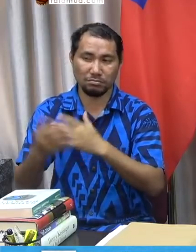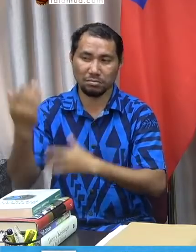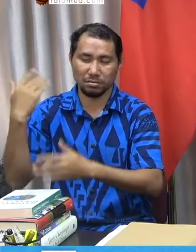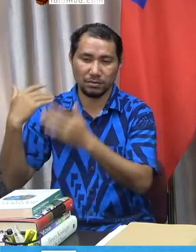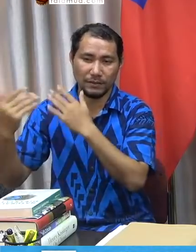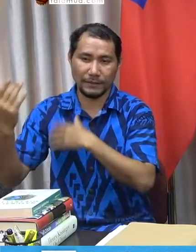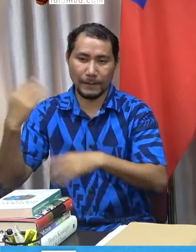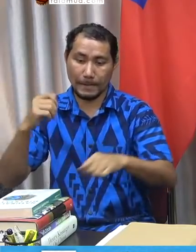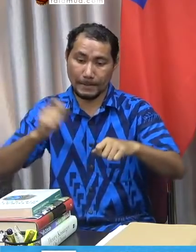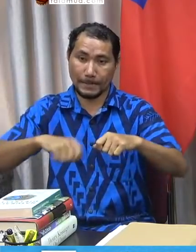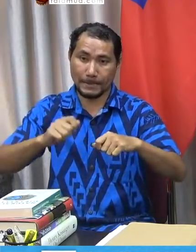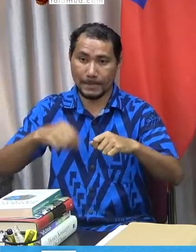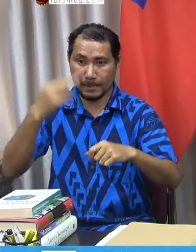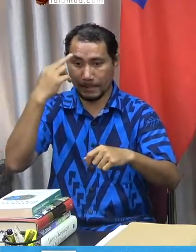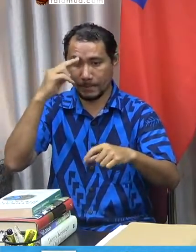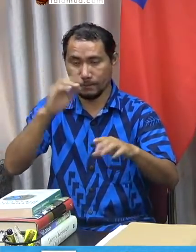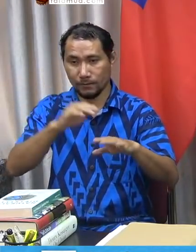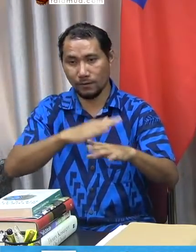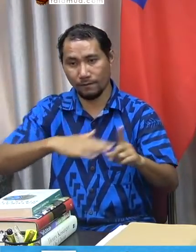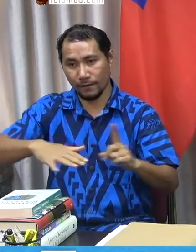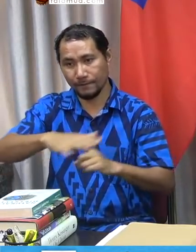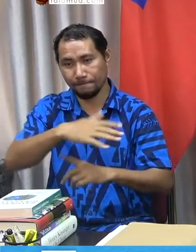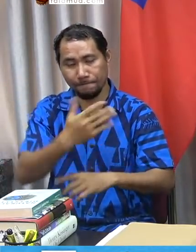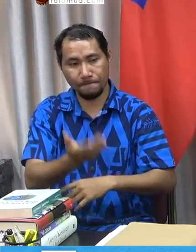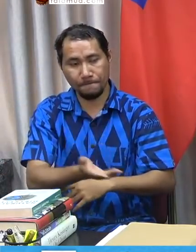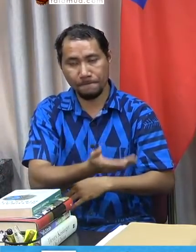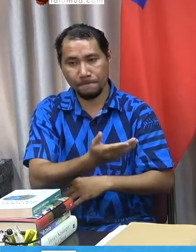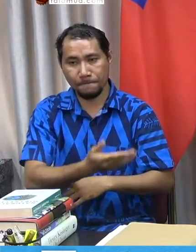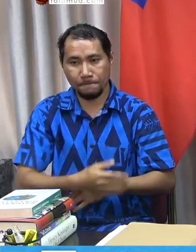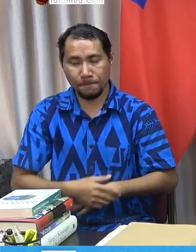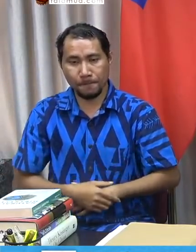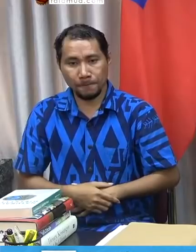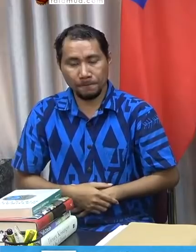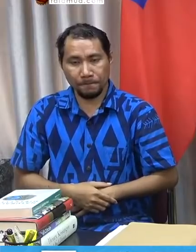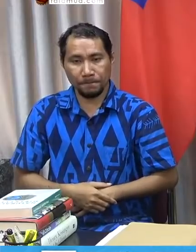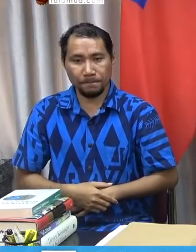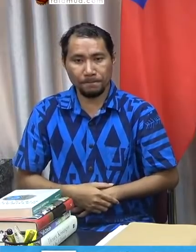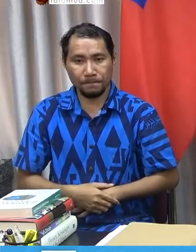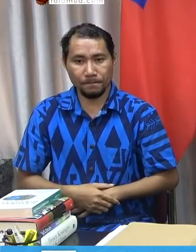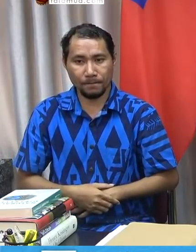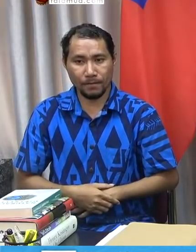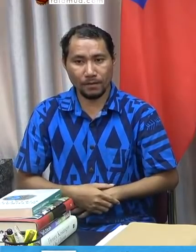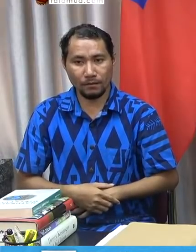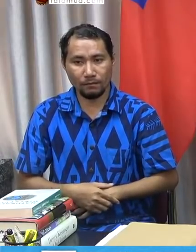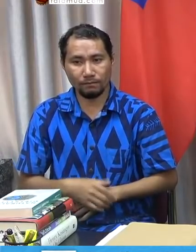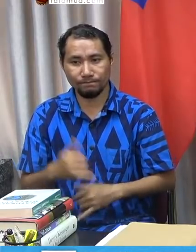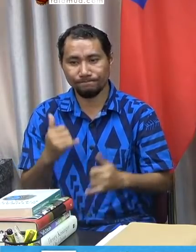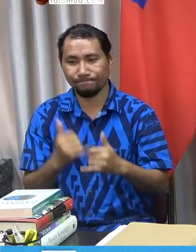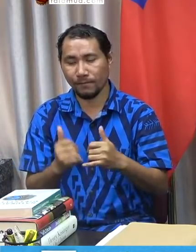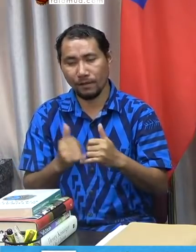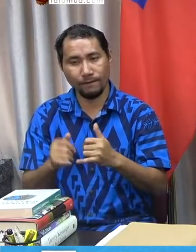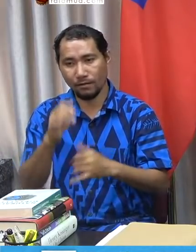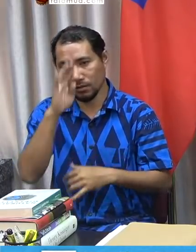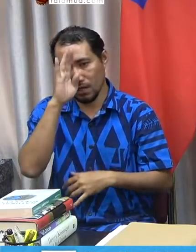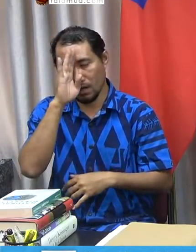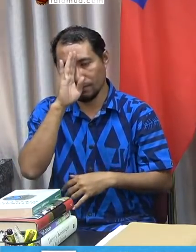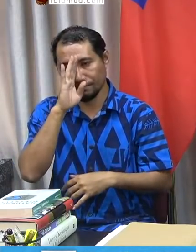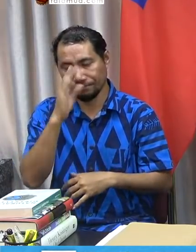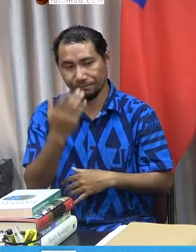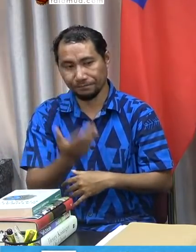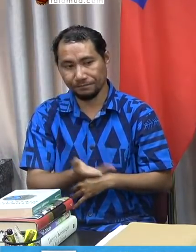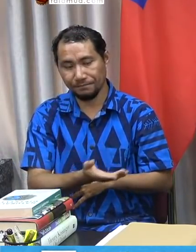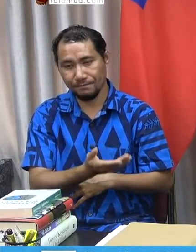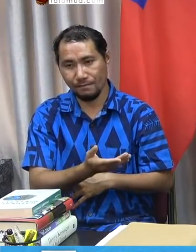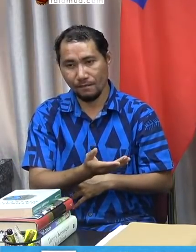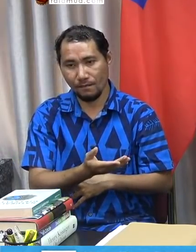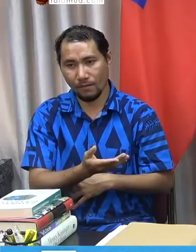le whaamisinonga o whanua maswafa. Mai e whanoanoa lava ia le